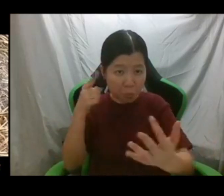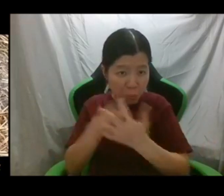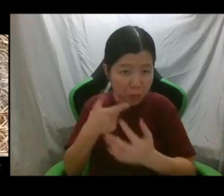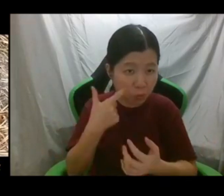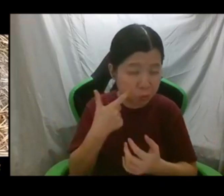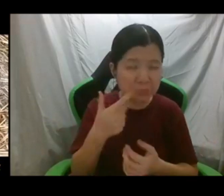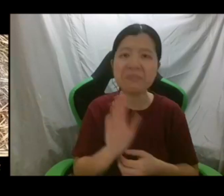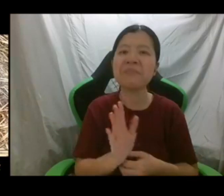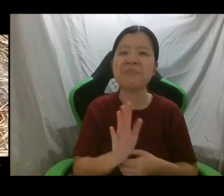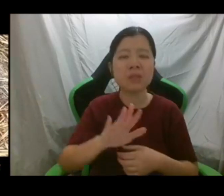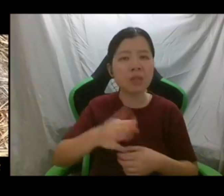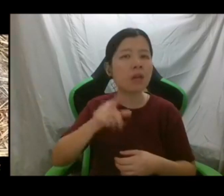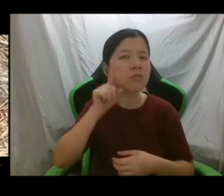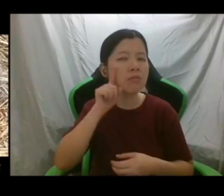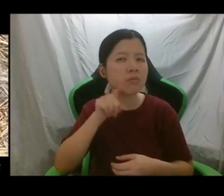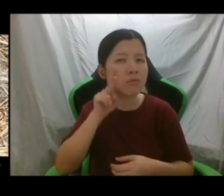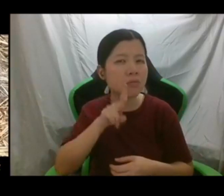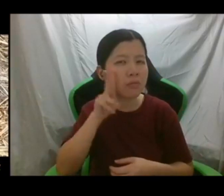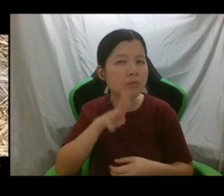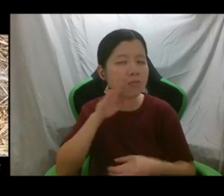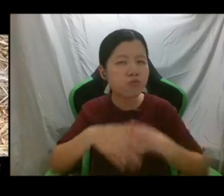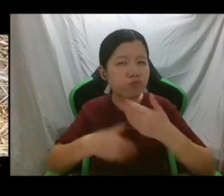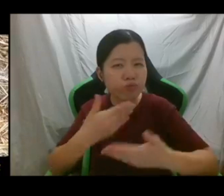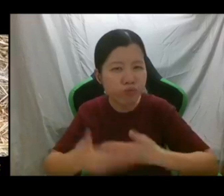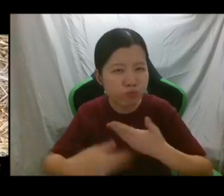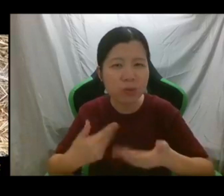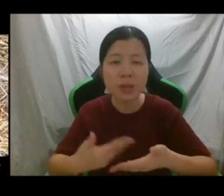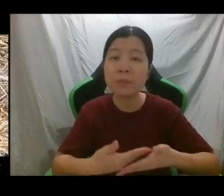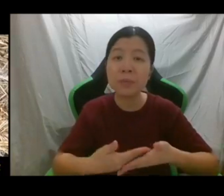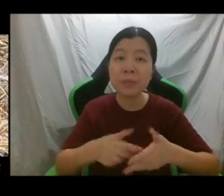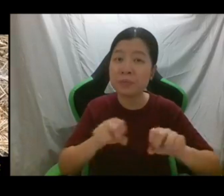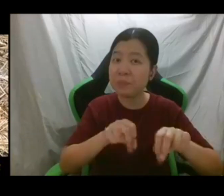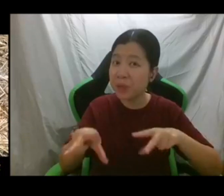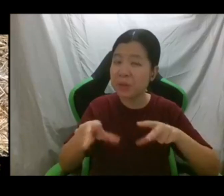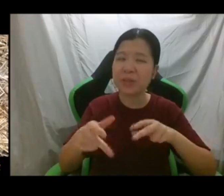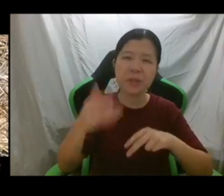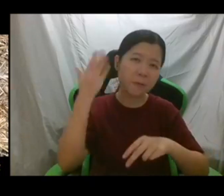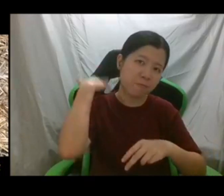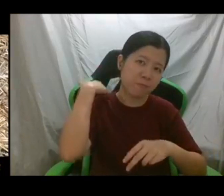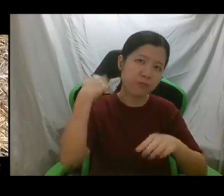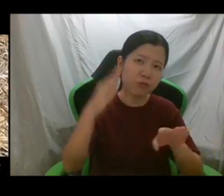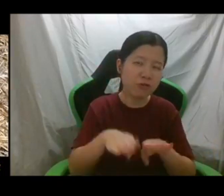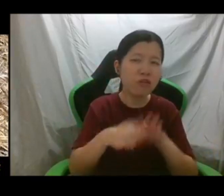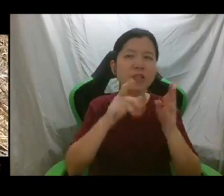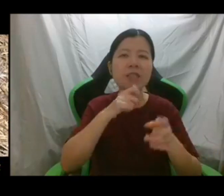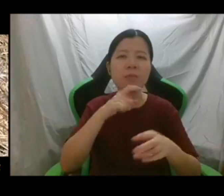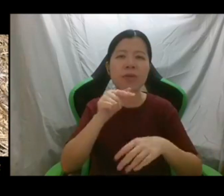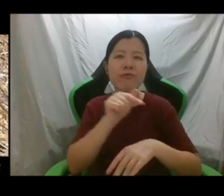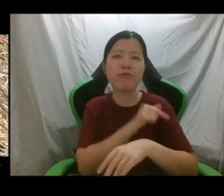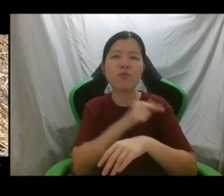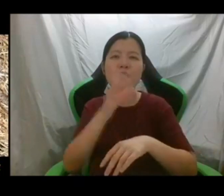但幾個星期後，BB 獵豹嘅背脊就會開始長出灰黃色嘅厚